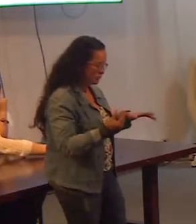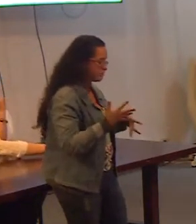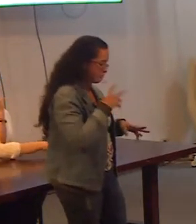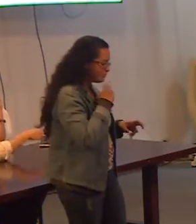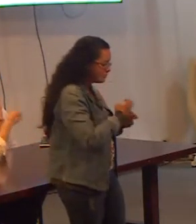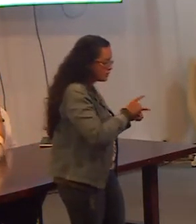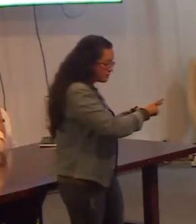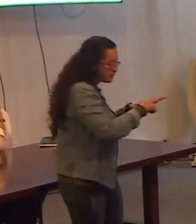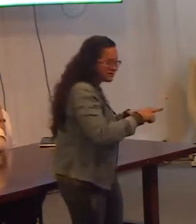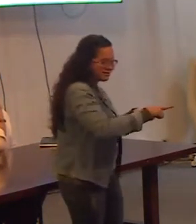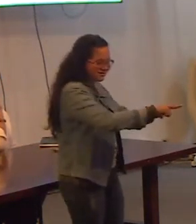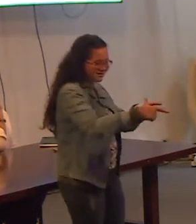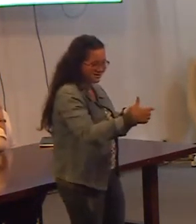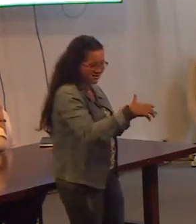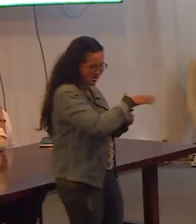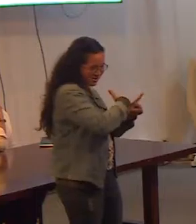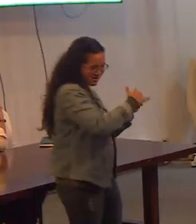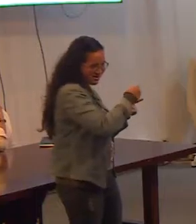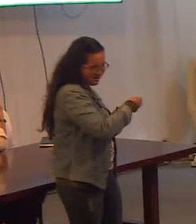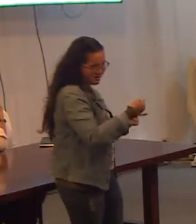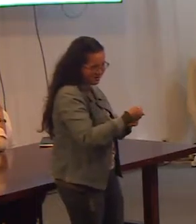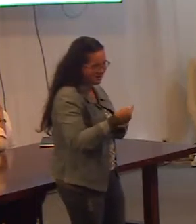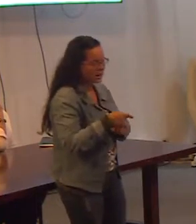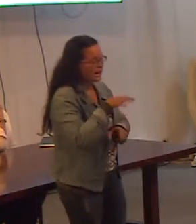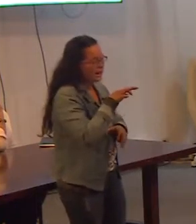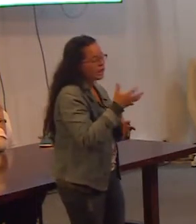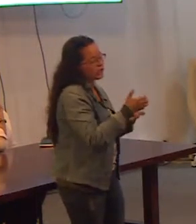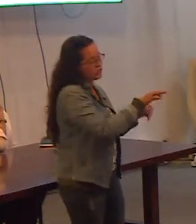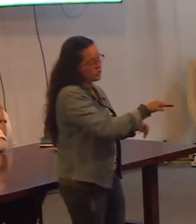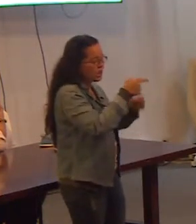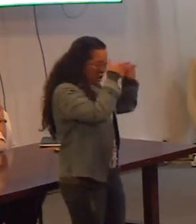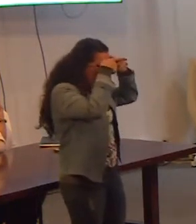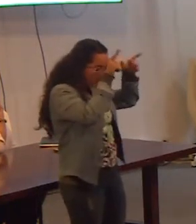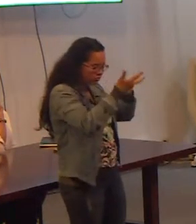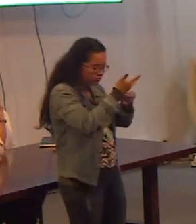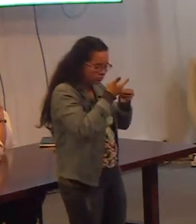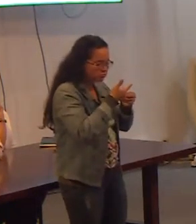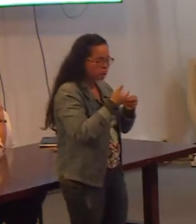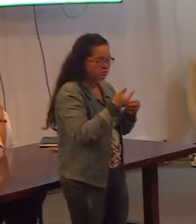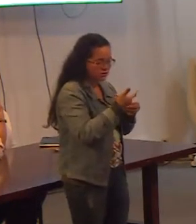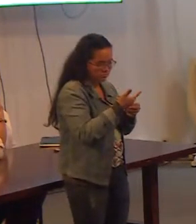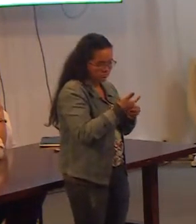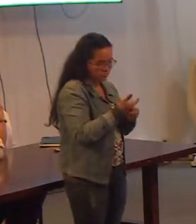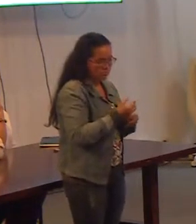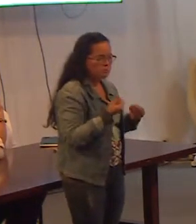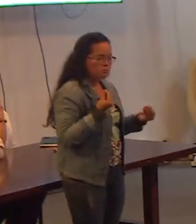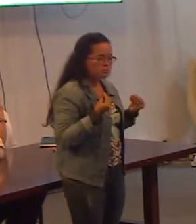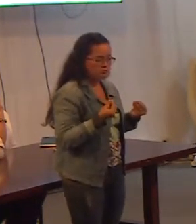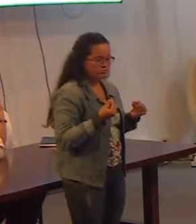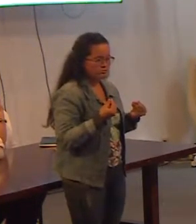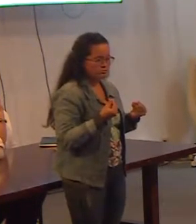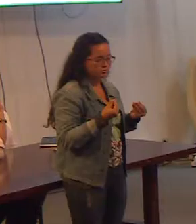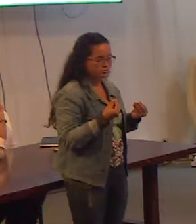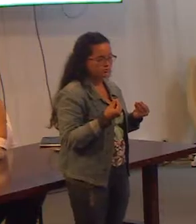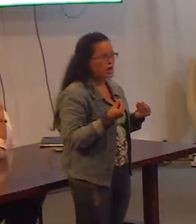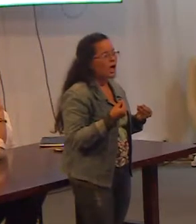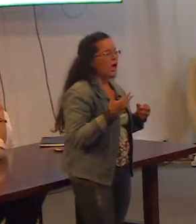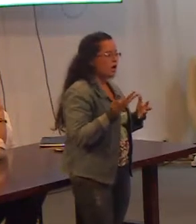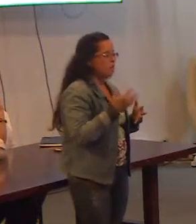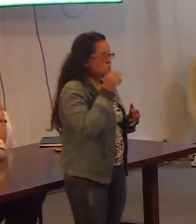contextos diferentes. Quisimos tomar los lenguajes artísticos para ello como que comenzar a